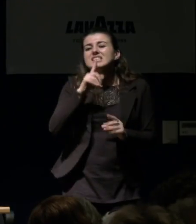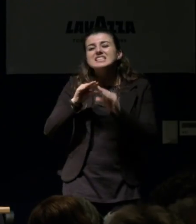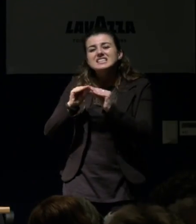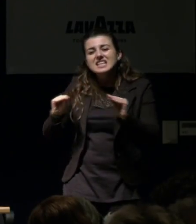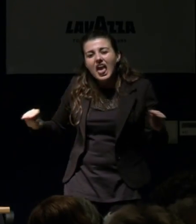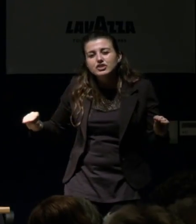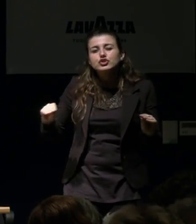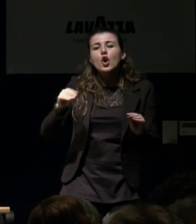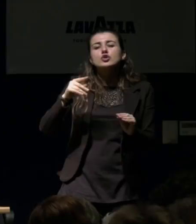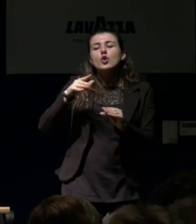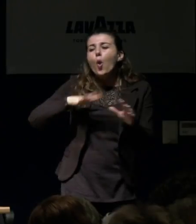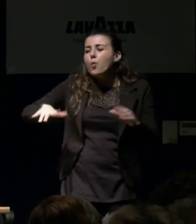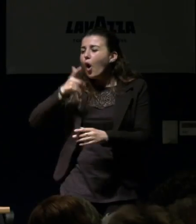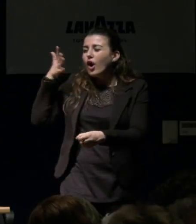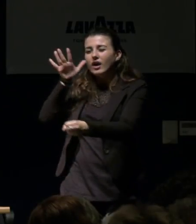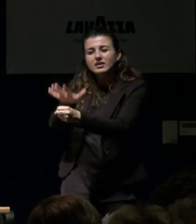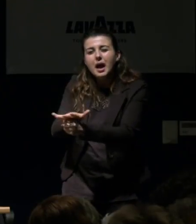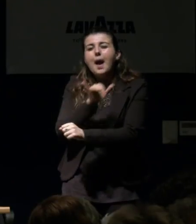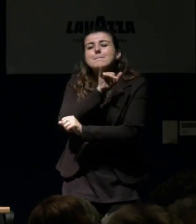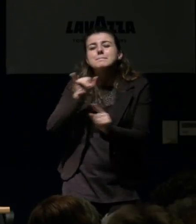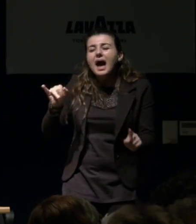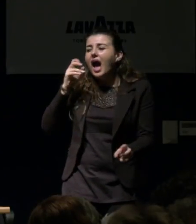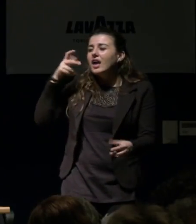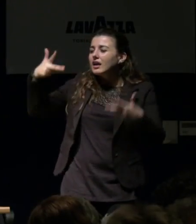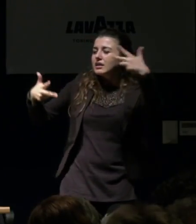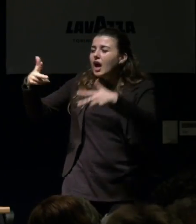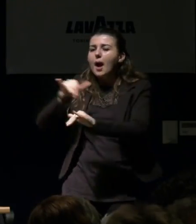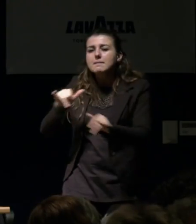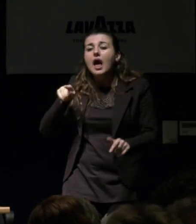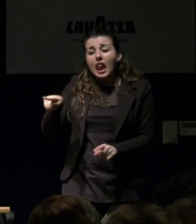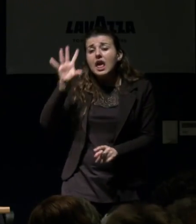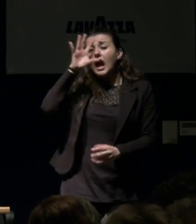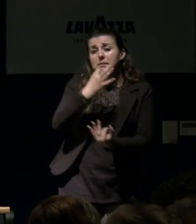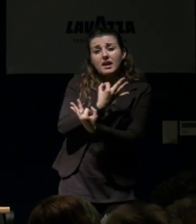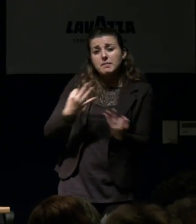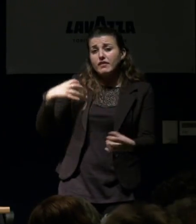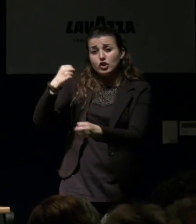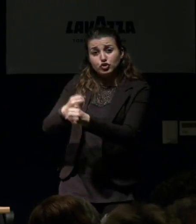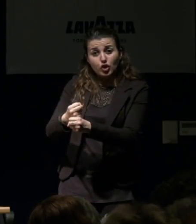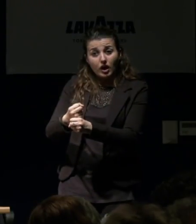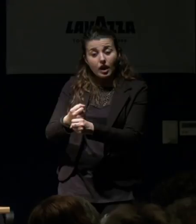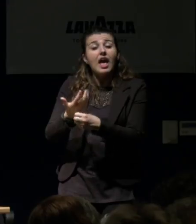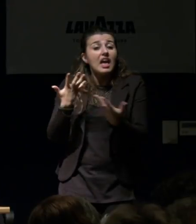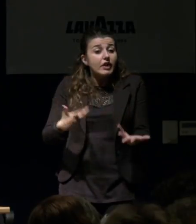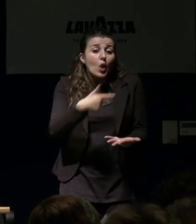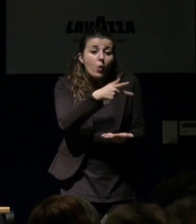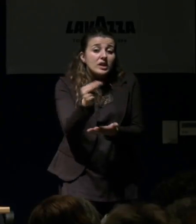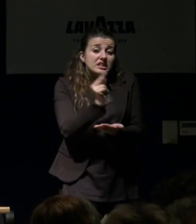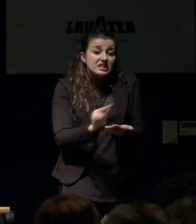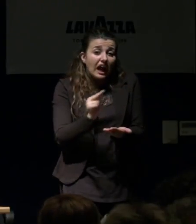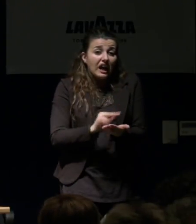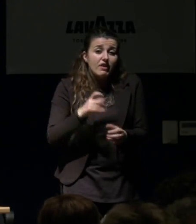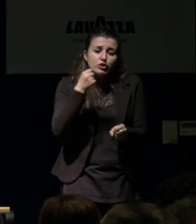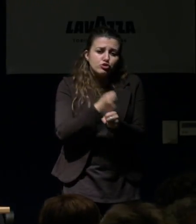silenziati nei luoghi mai sotto i riflettori e solo lì che si capiva la storia infatti era un grande scrittore di storie e